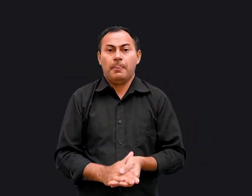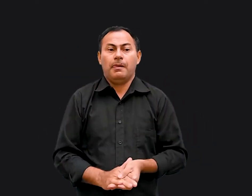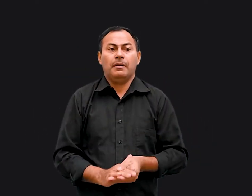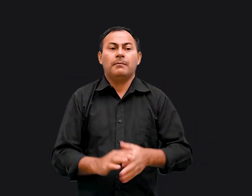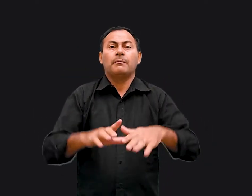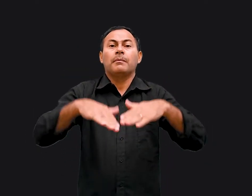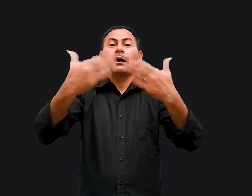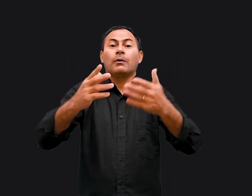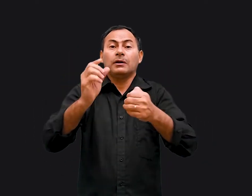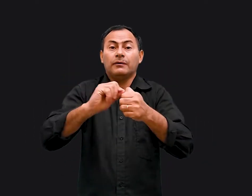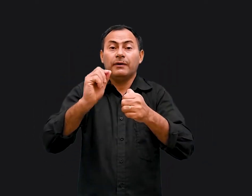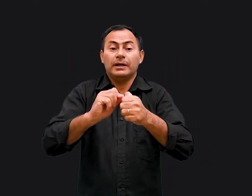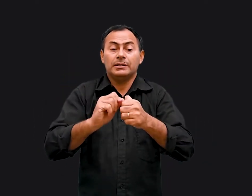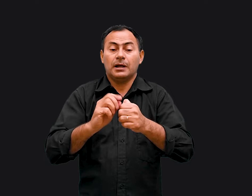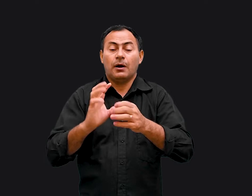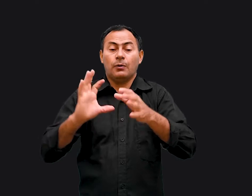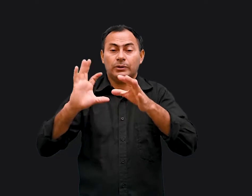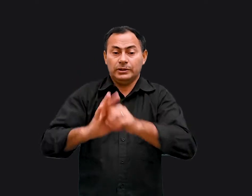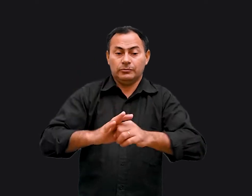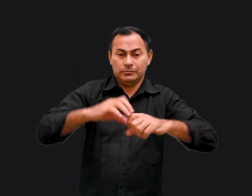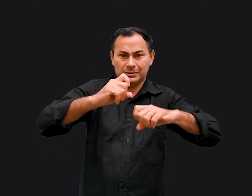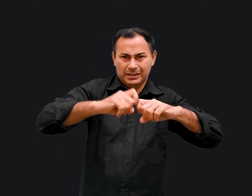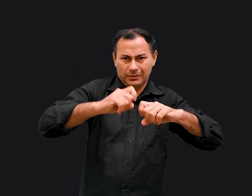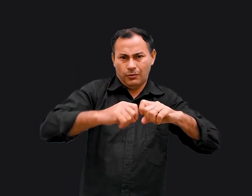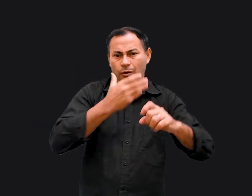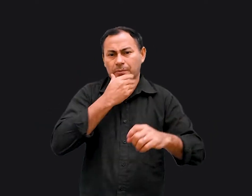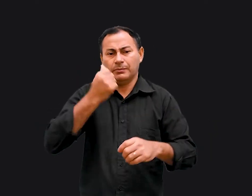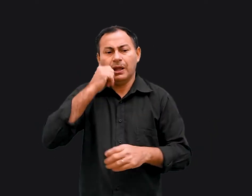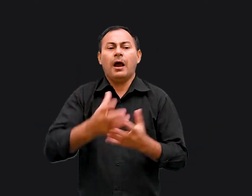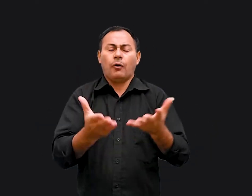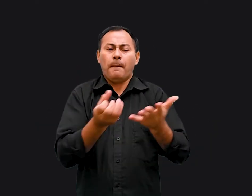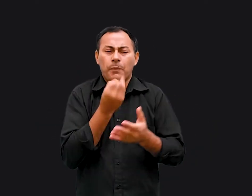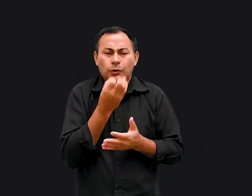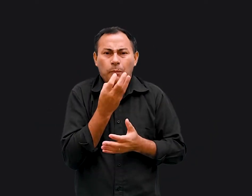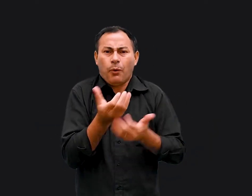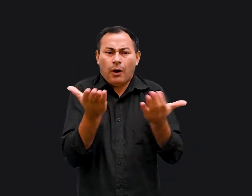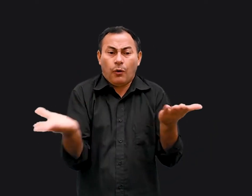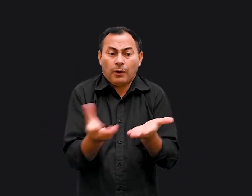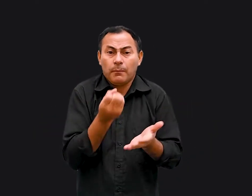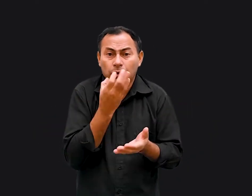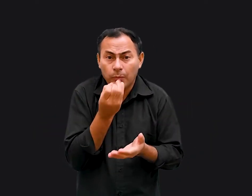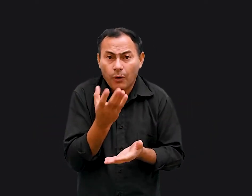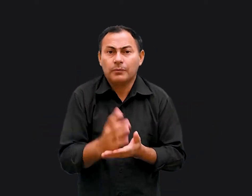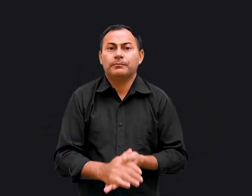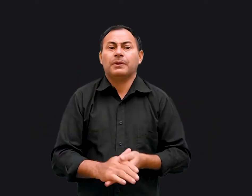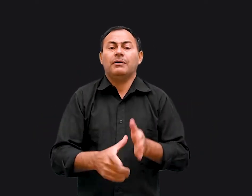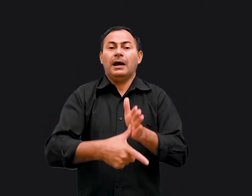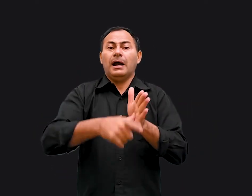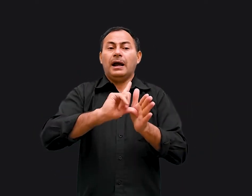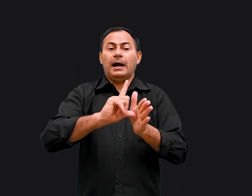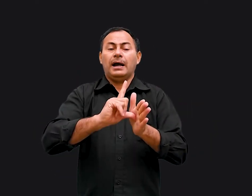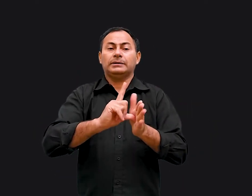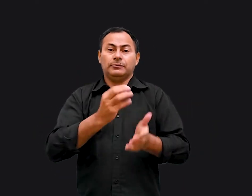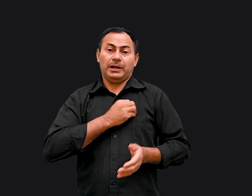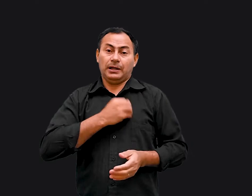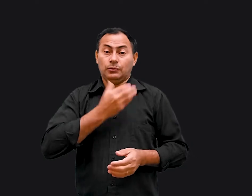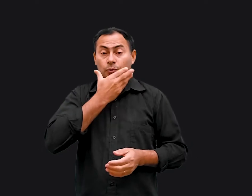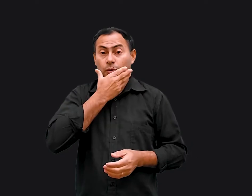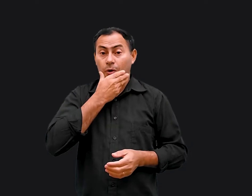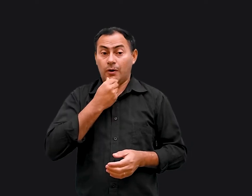quando ele criou a união sexual, ele disse, muito bom. Isso foi antes da queda do homem. Não foi o sexo